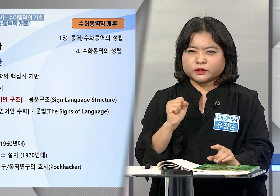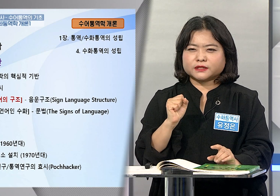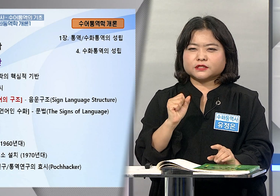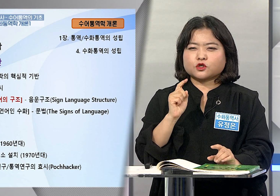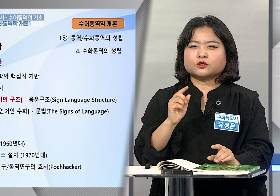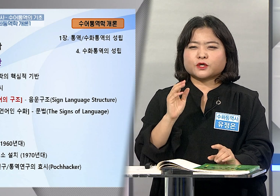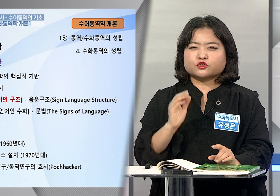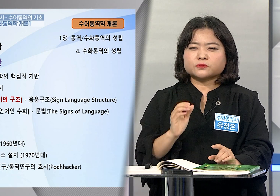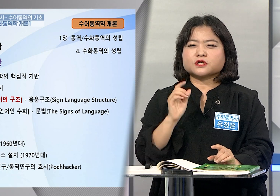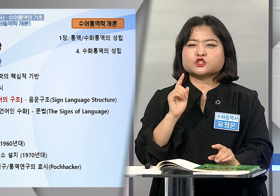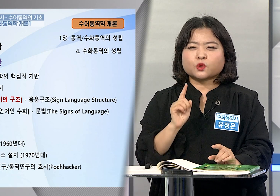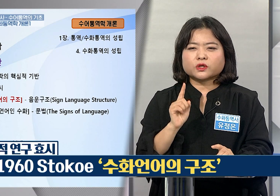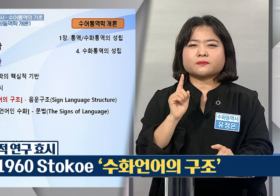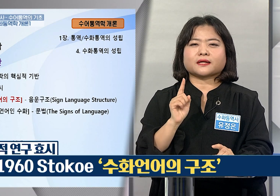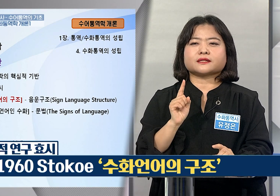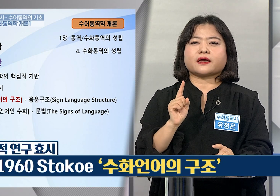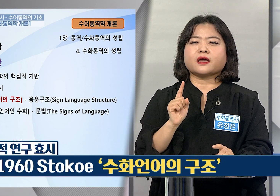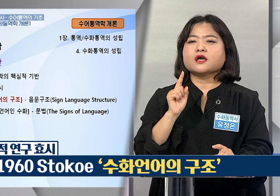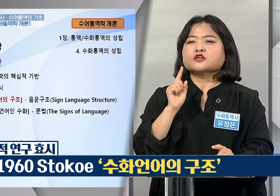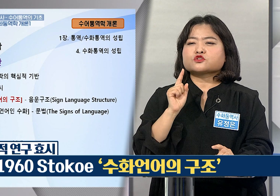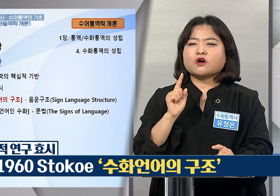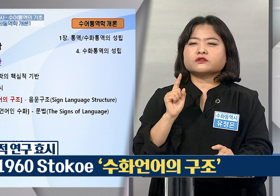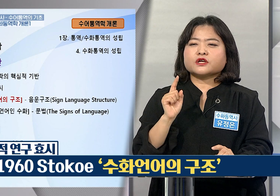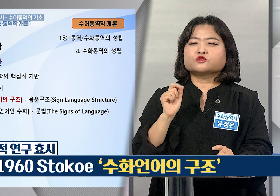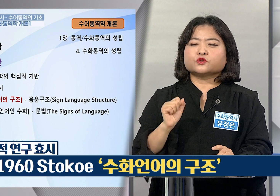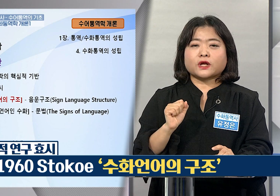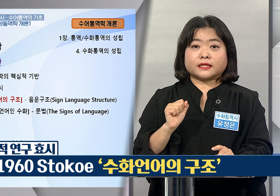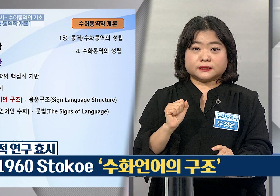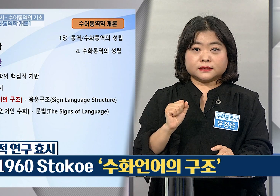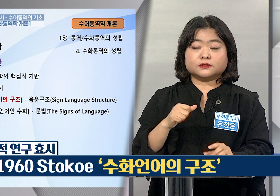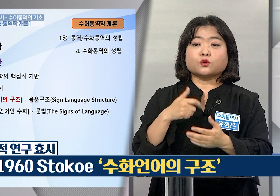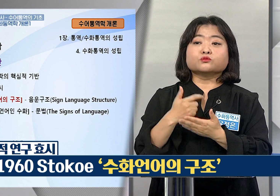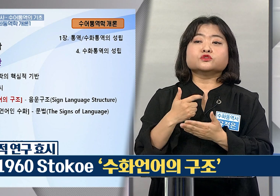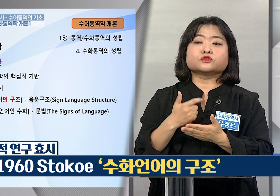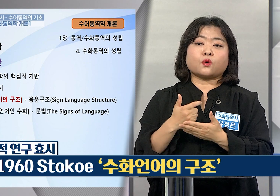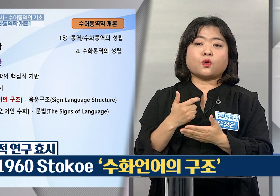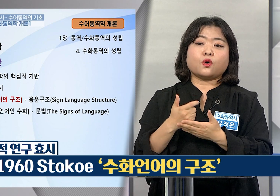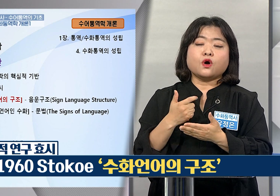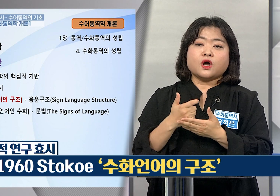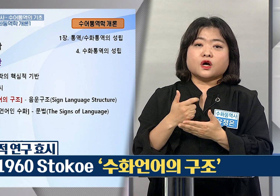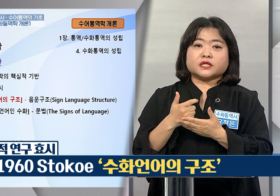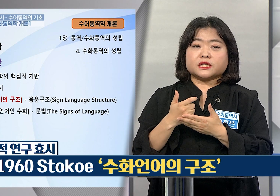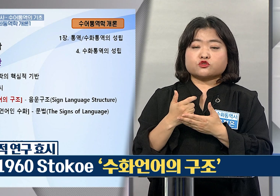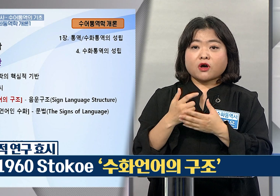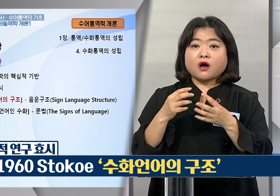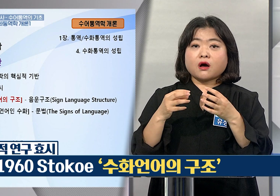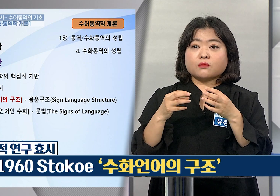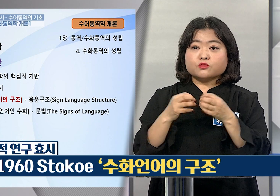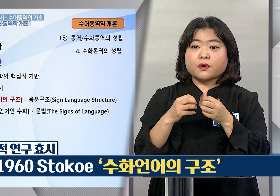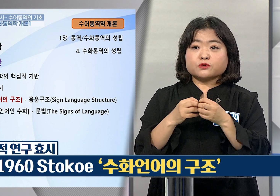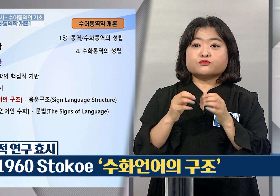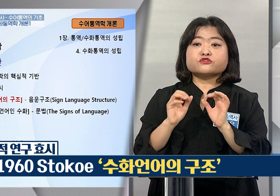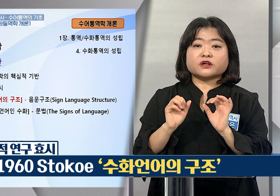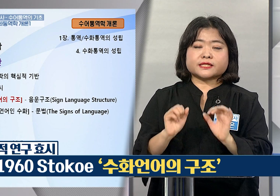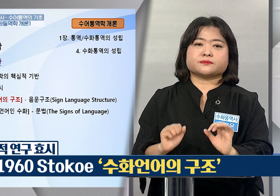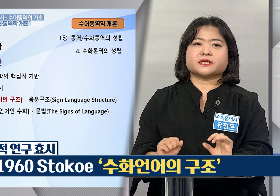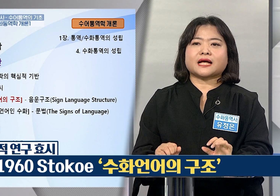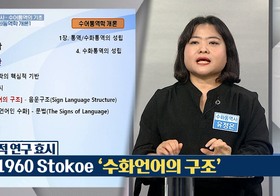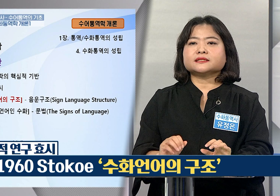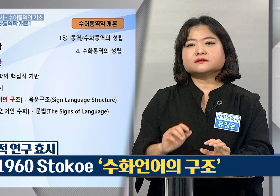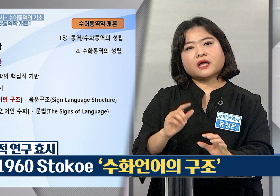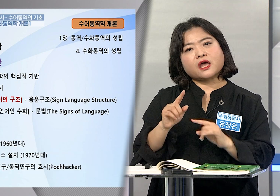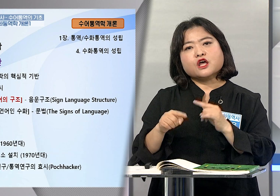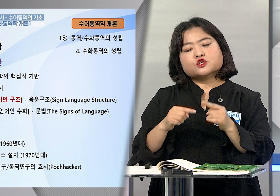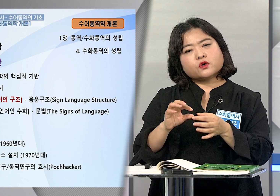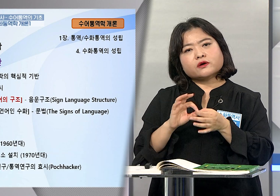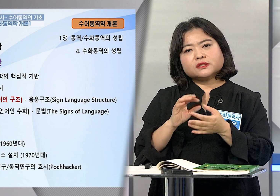연구의 효시는 1960년 스토키 박사의 수어 언어의 구조라는 논문으로 이 수어 문법을 분석했습니다.